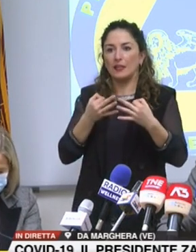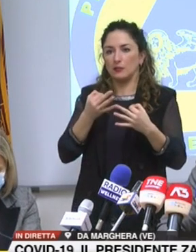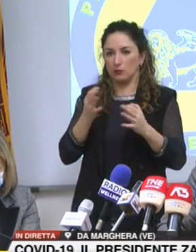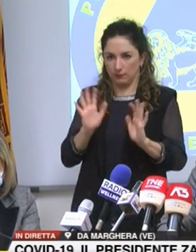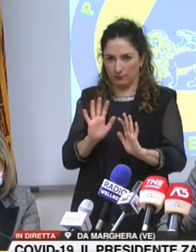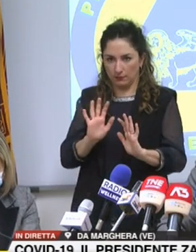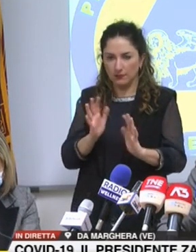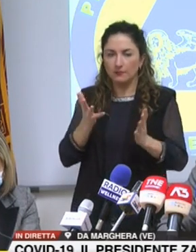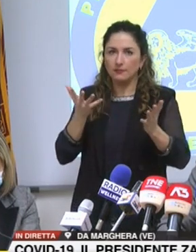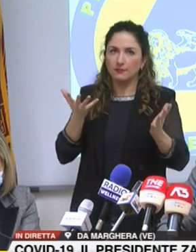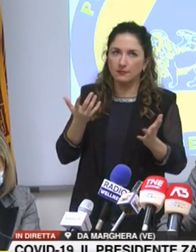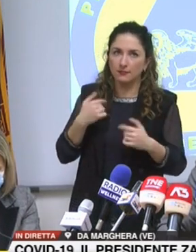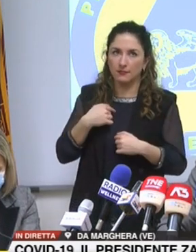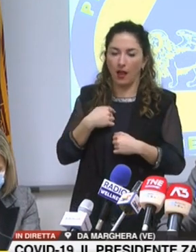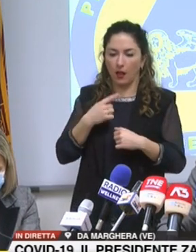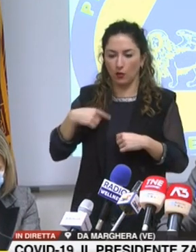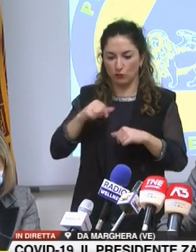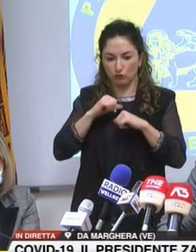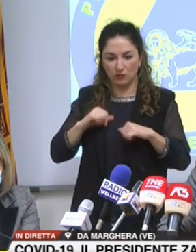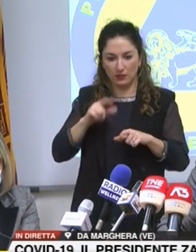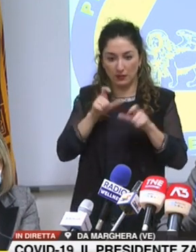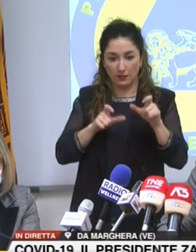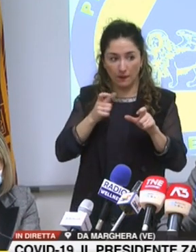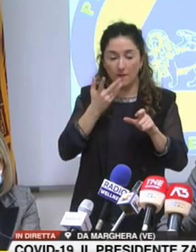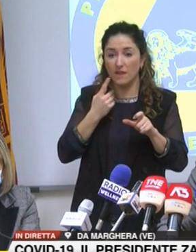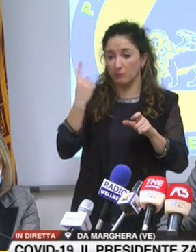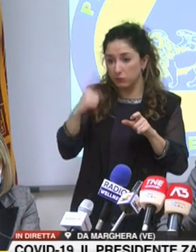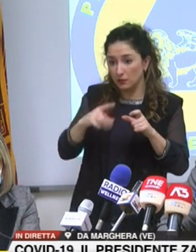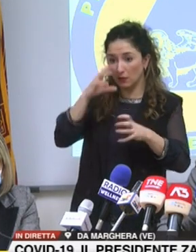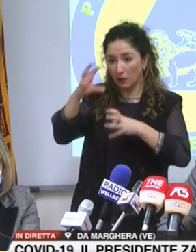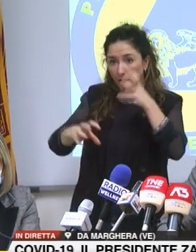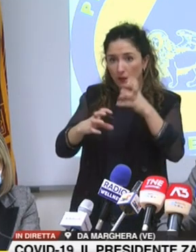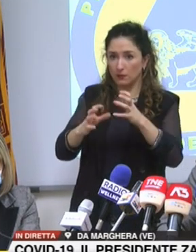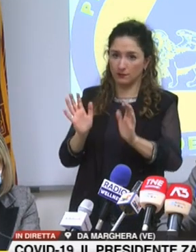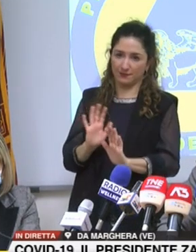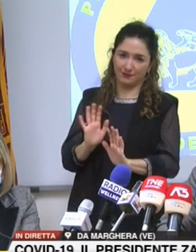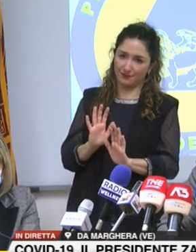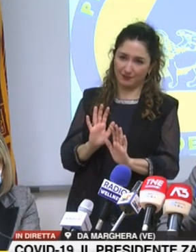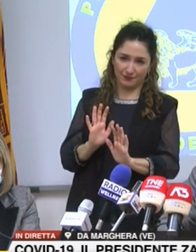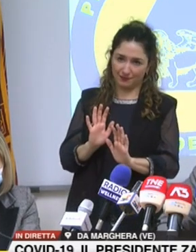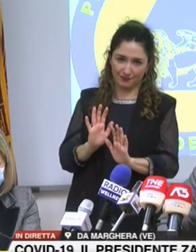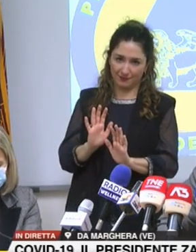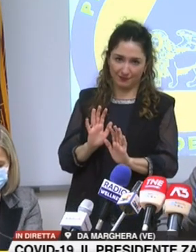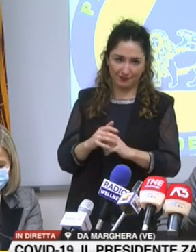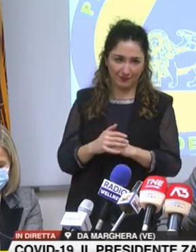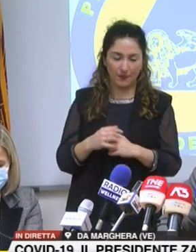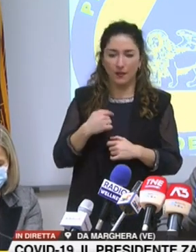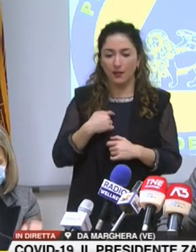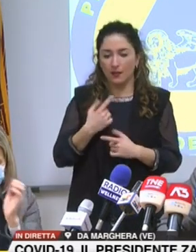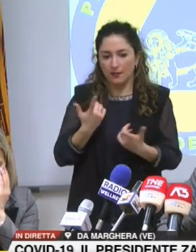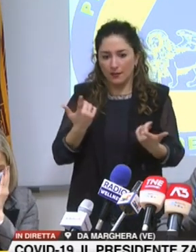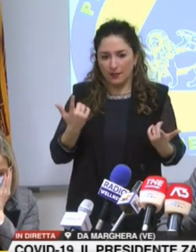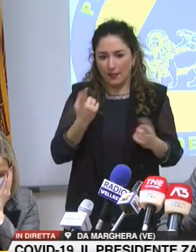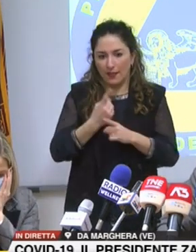però l'unica cosa che noi cittadini in questo momento non volevamo erano i casini. E lo dice uno che non c'è. Io devo prendere atto che se